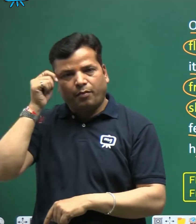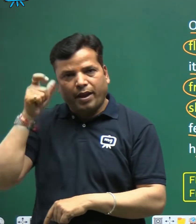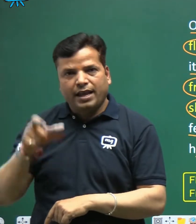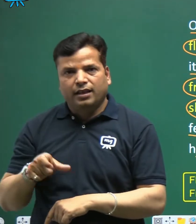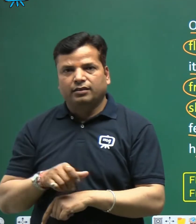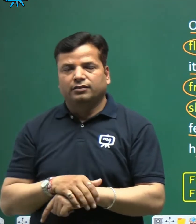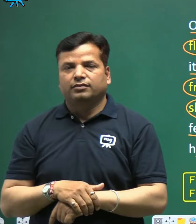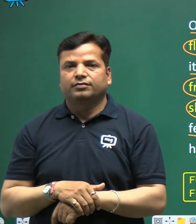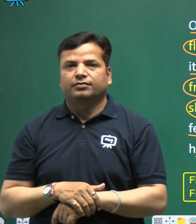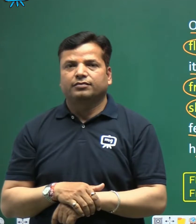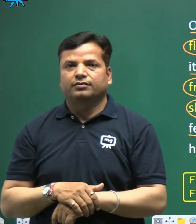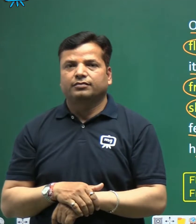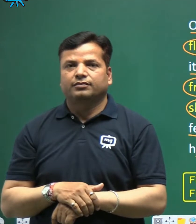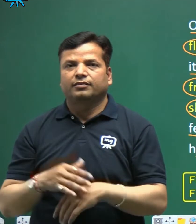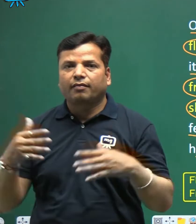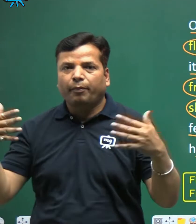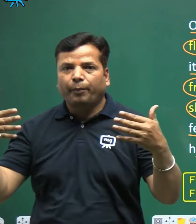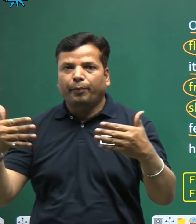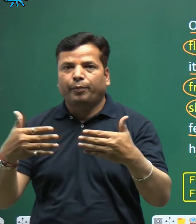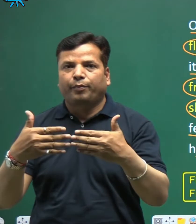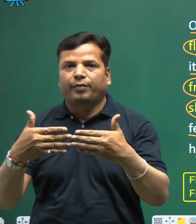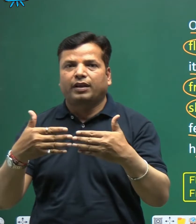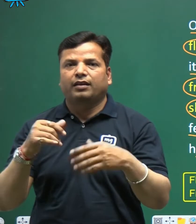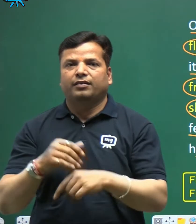meet, मिलना,